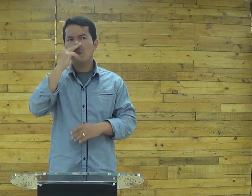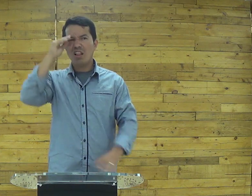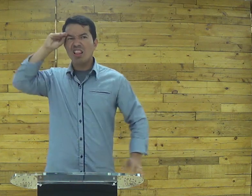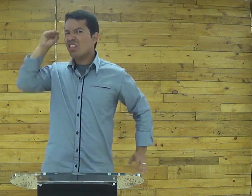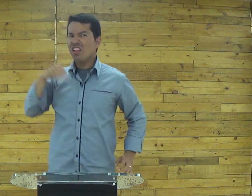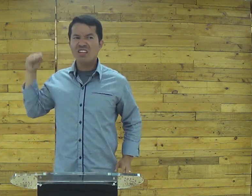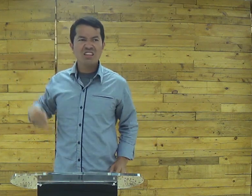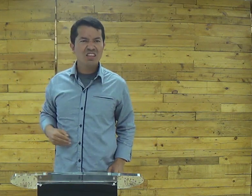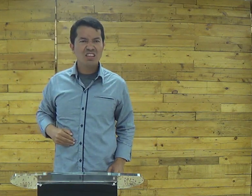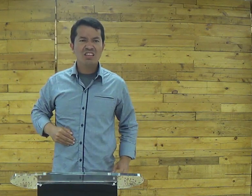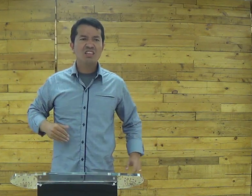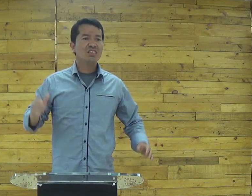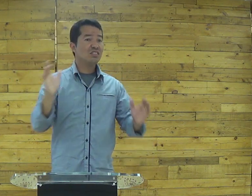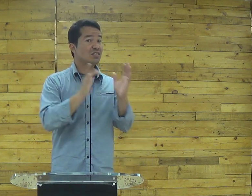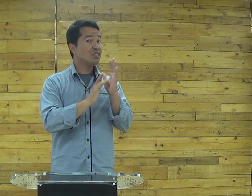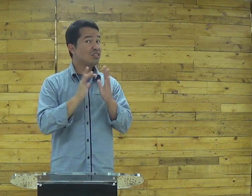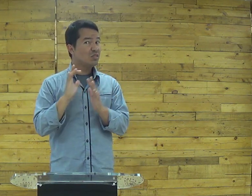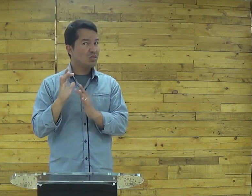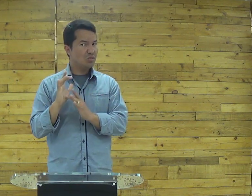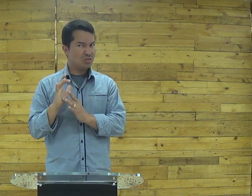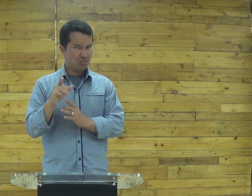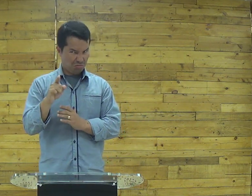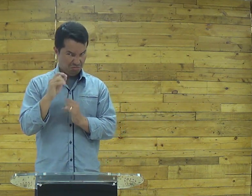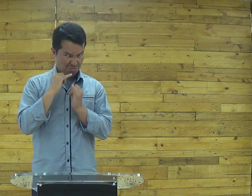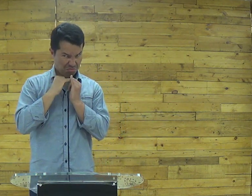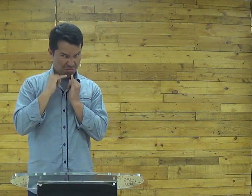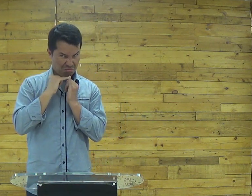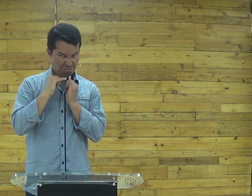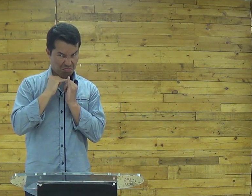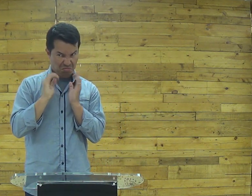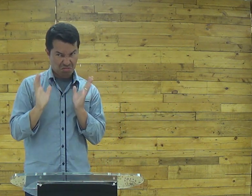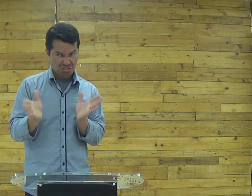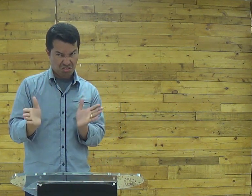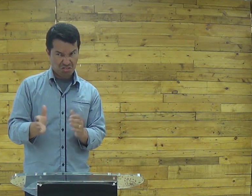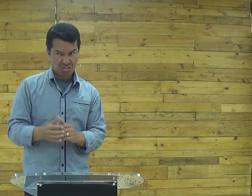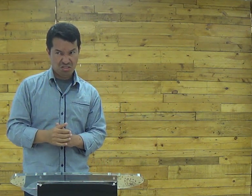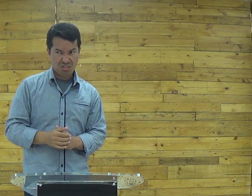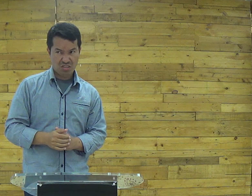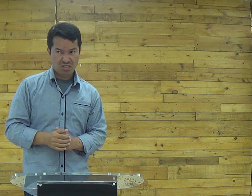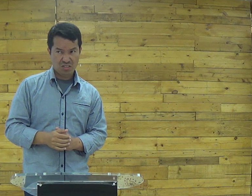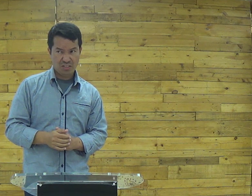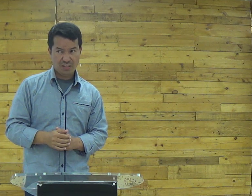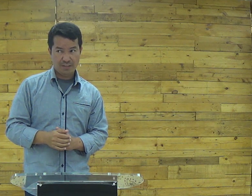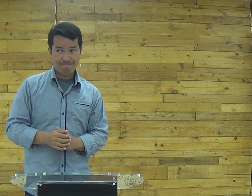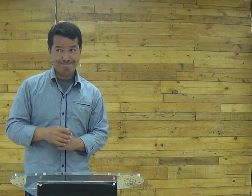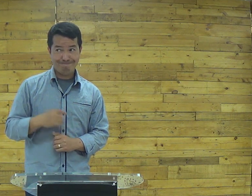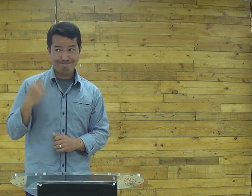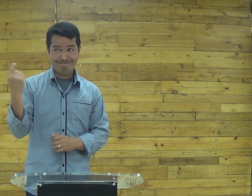nele. E você vive preguiçoso. Você tem parecido com Jesus?